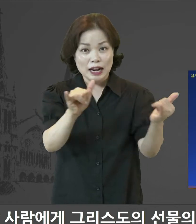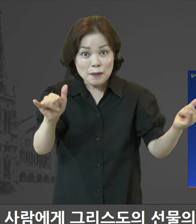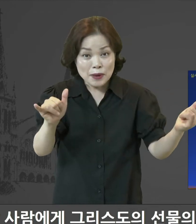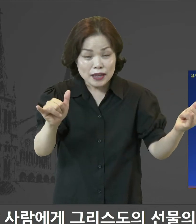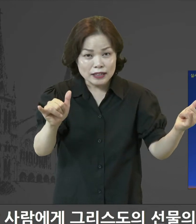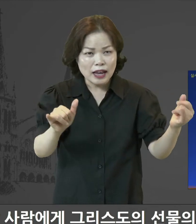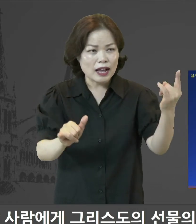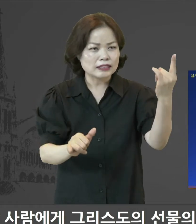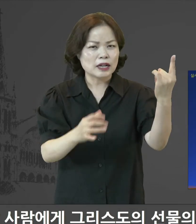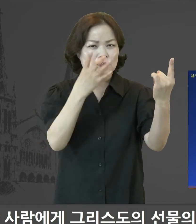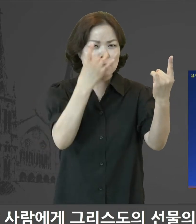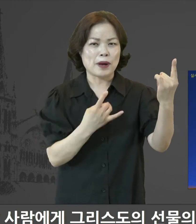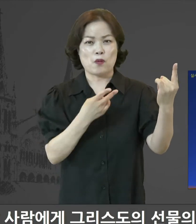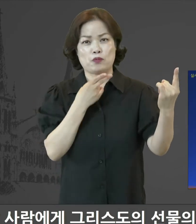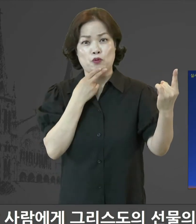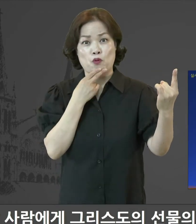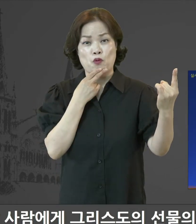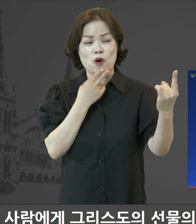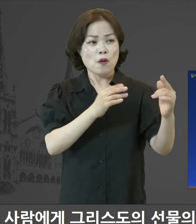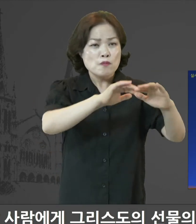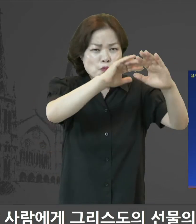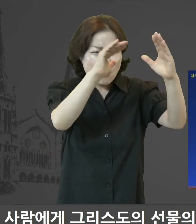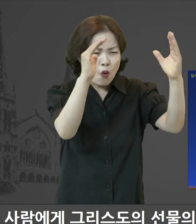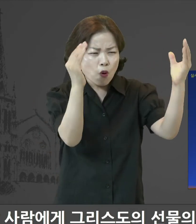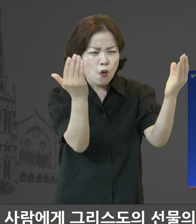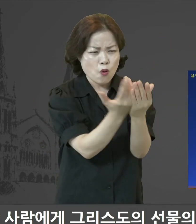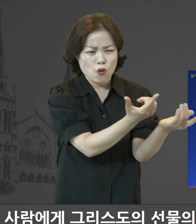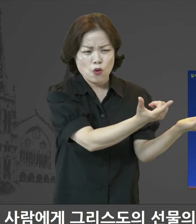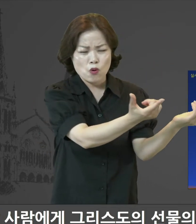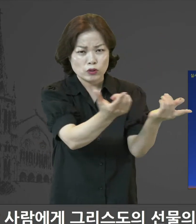빼놓지 않았다는 겁니다. 모든 사람